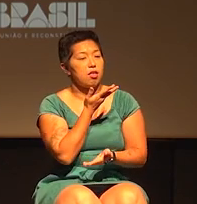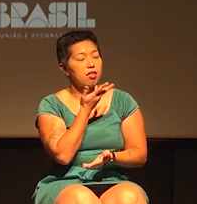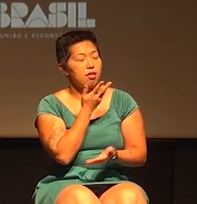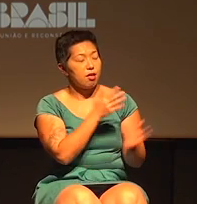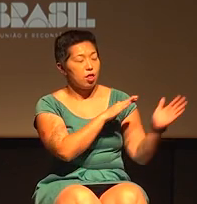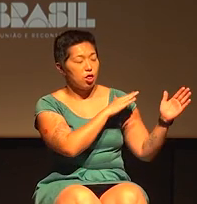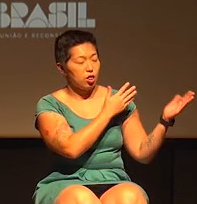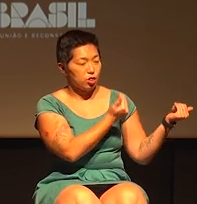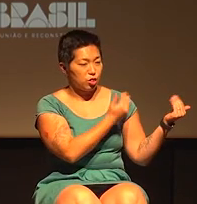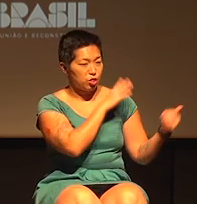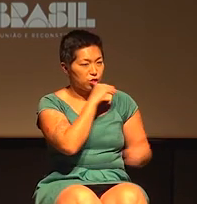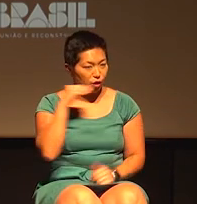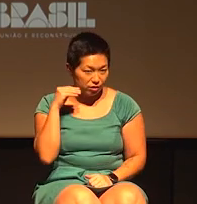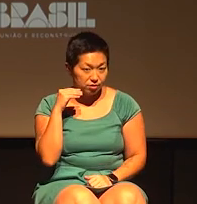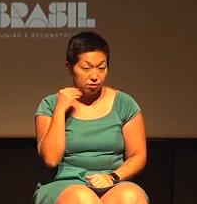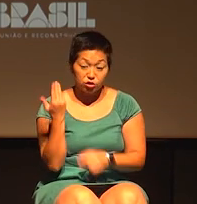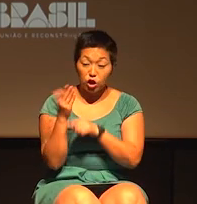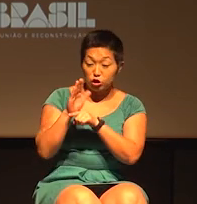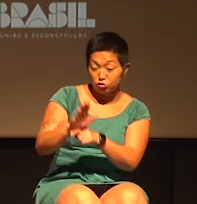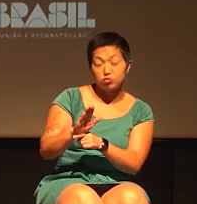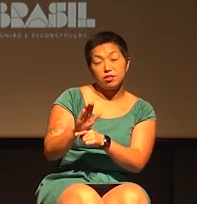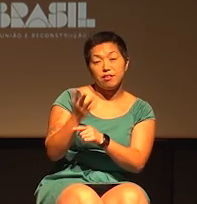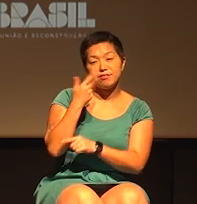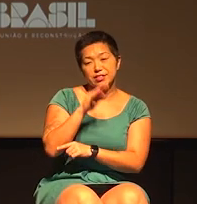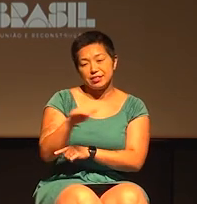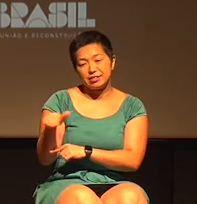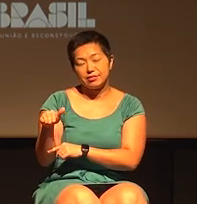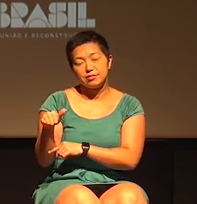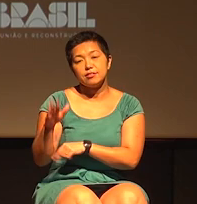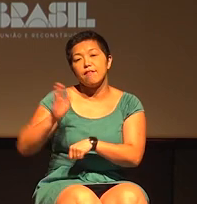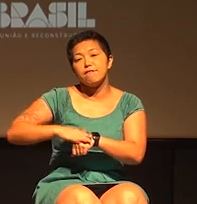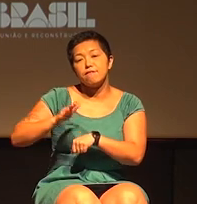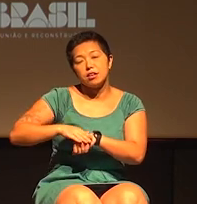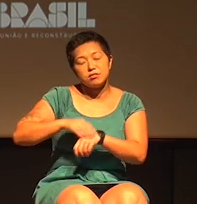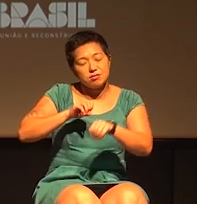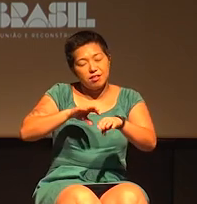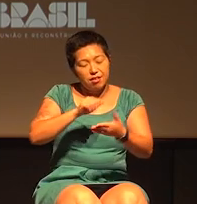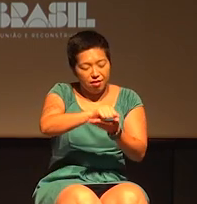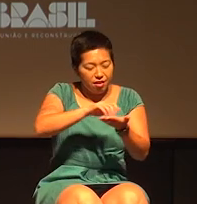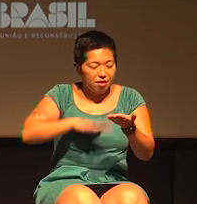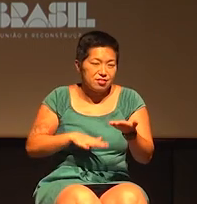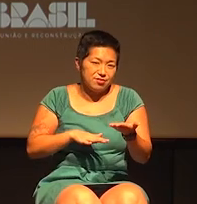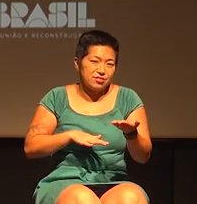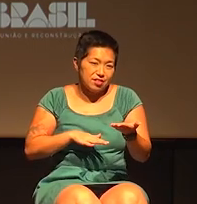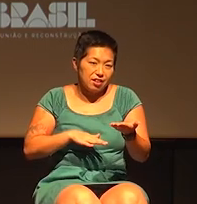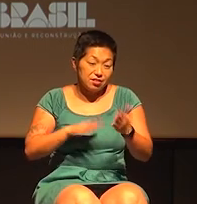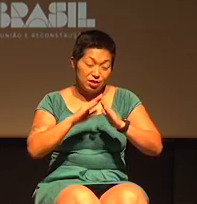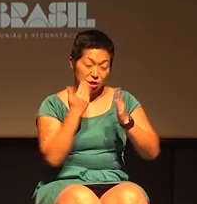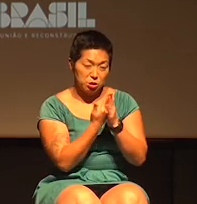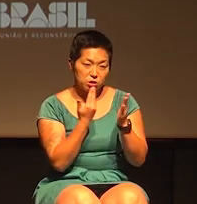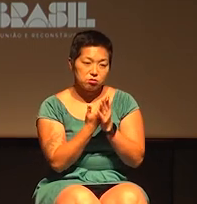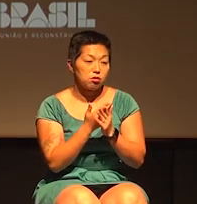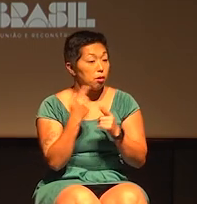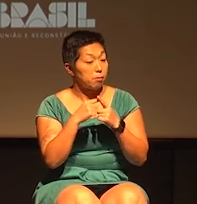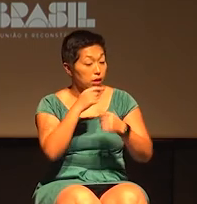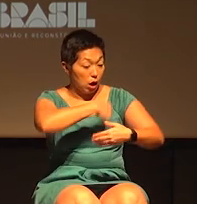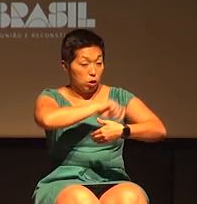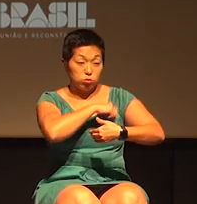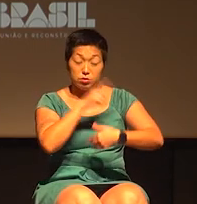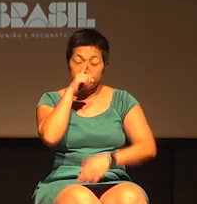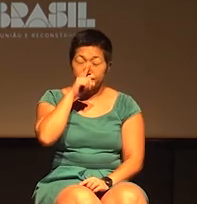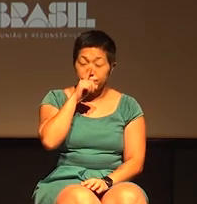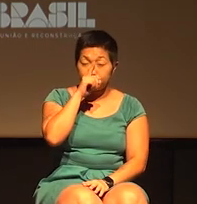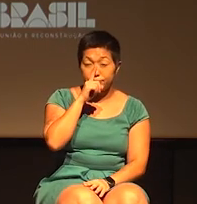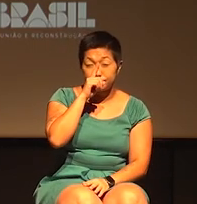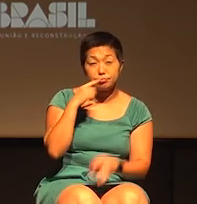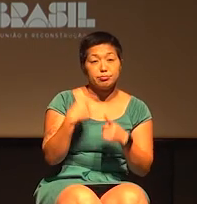adolescentes e eles ajudavam os meninos fazerem eh a tarefa de casa os menores a fazer a tarefa de casa na cozinha é um lugar muito perigoso ali é